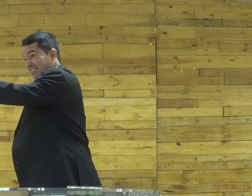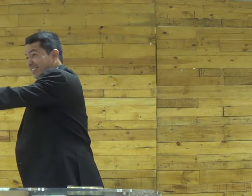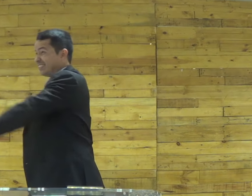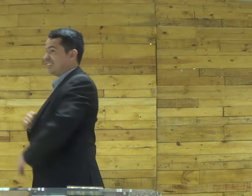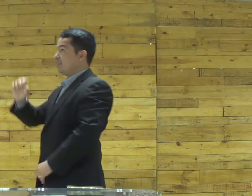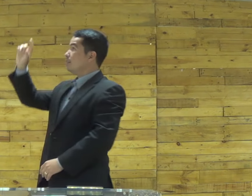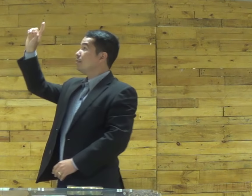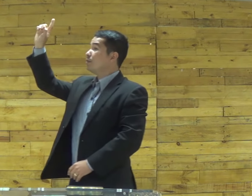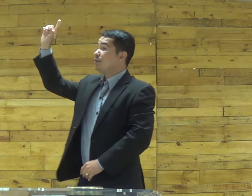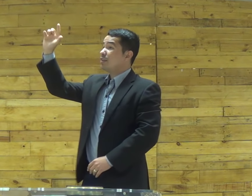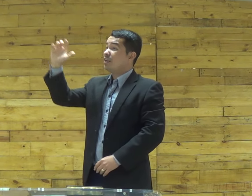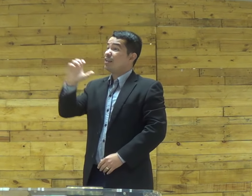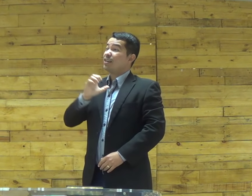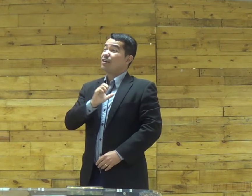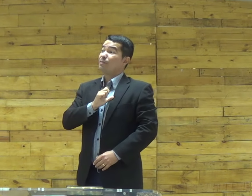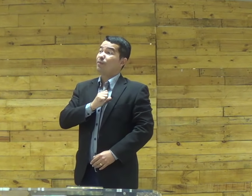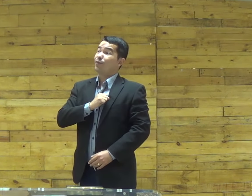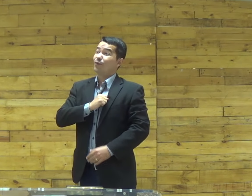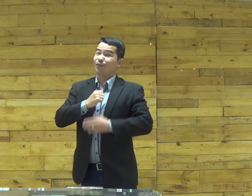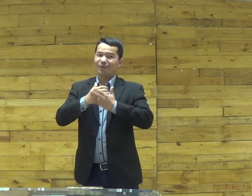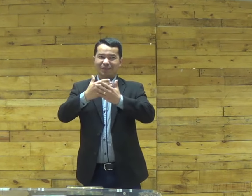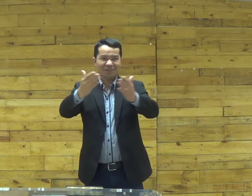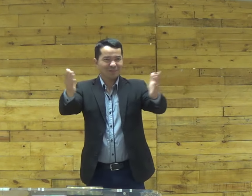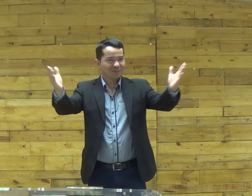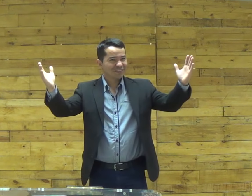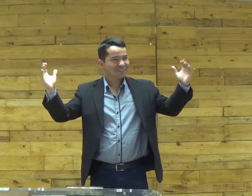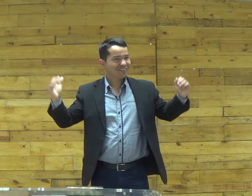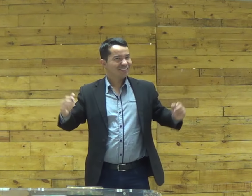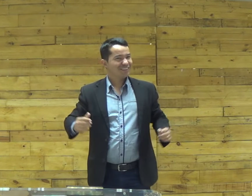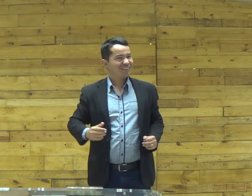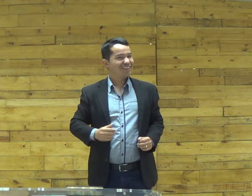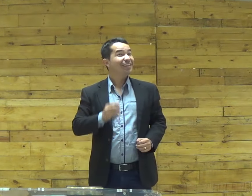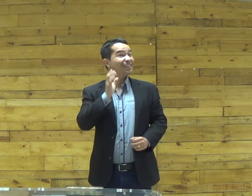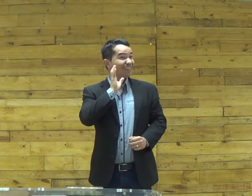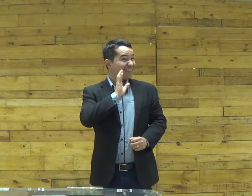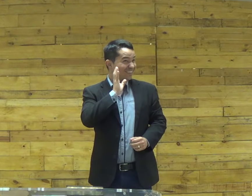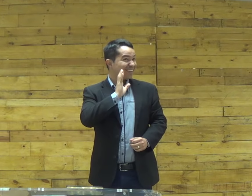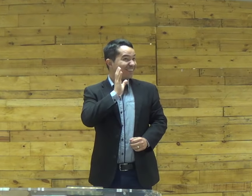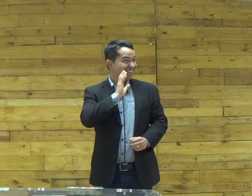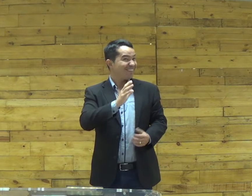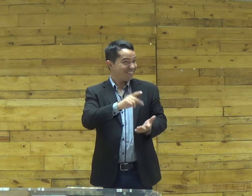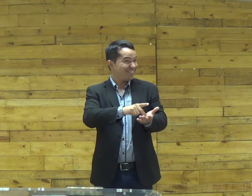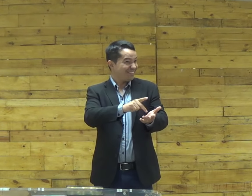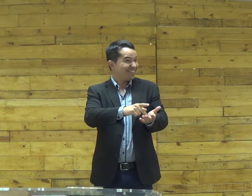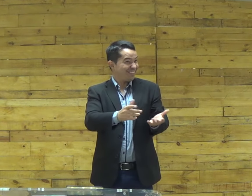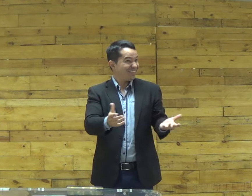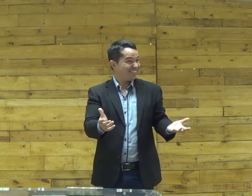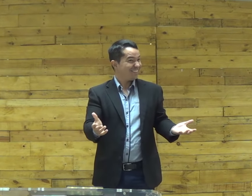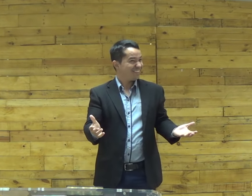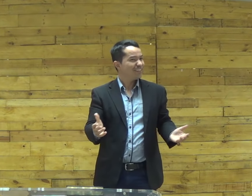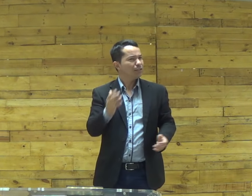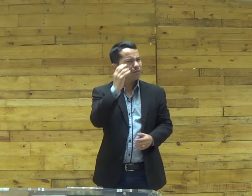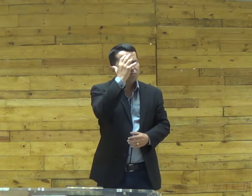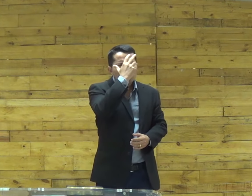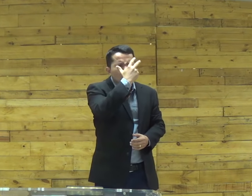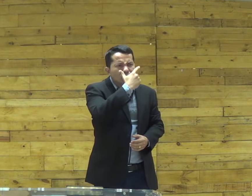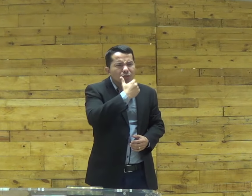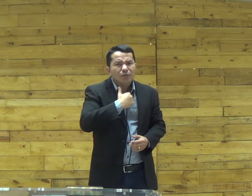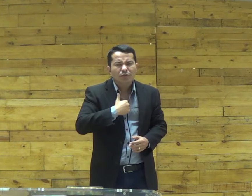e você. Deus ama vocês. Legal, né? Não é verdade? E